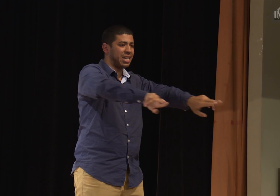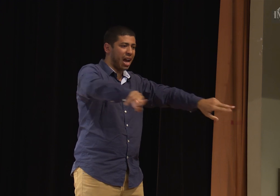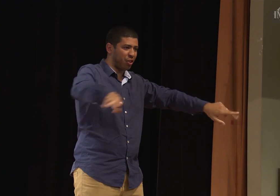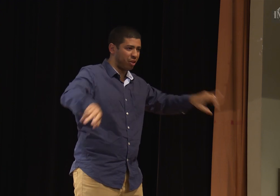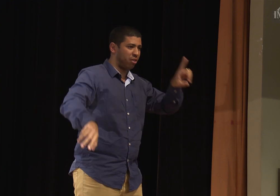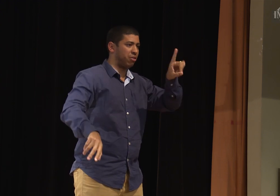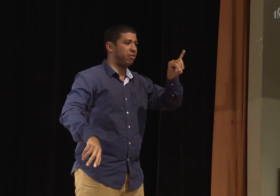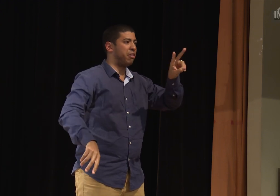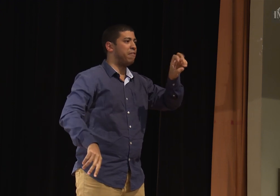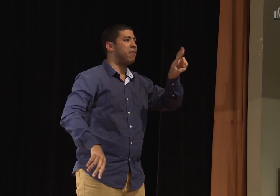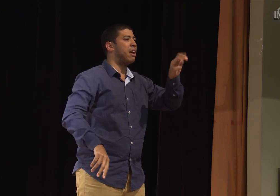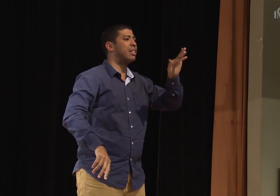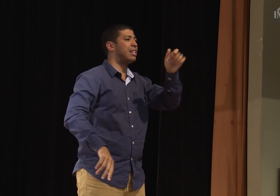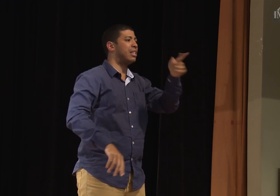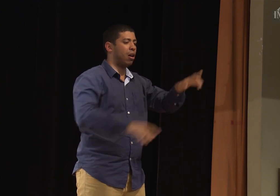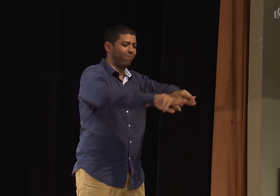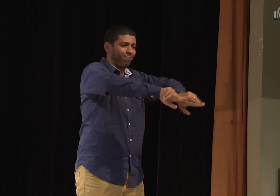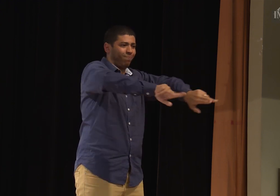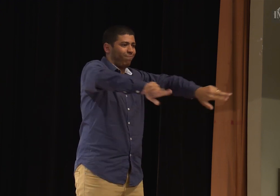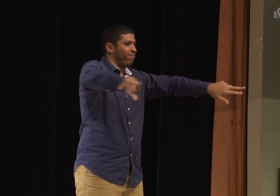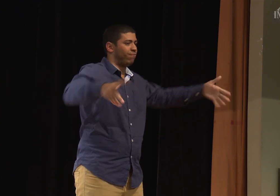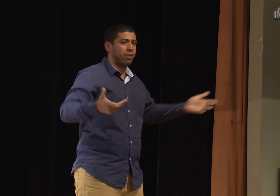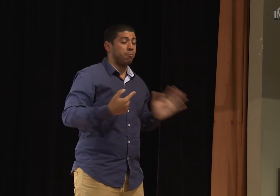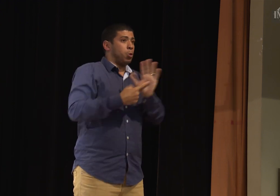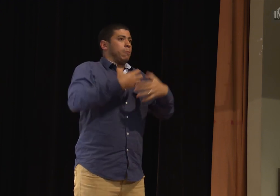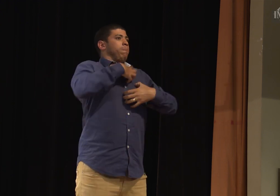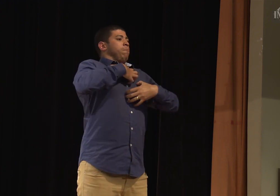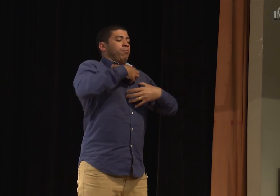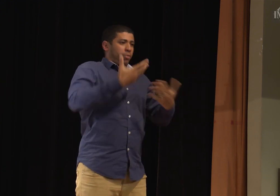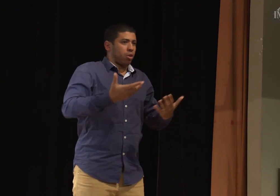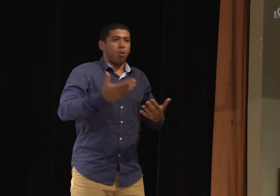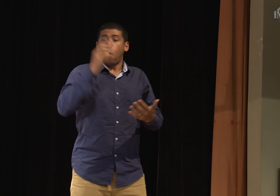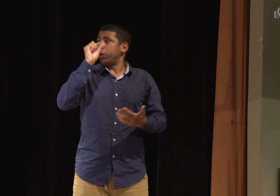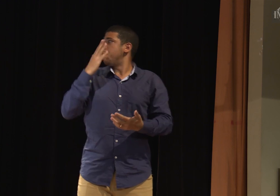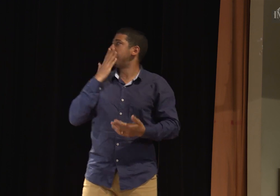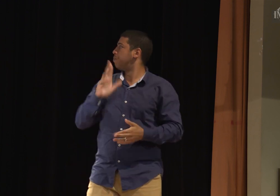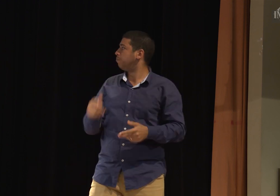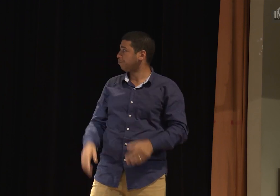tipo da diversidade. A intenção do museu é ter essa diversidade, né?